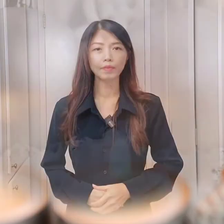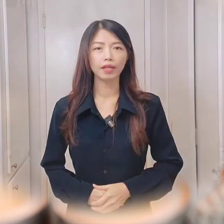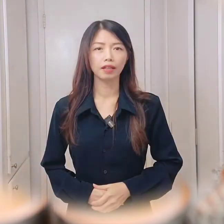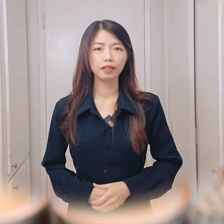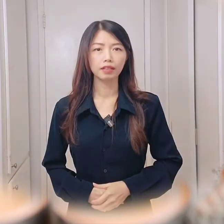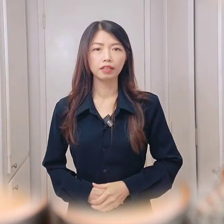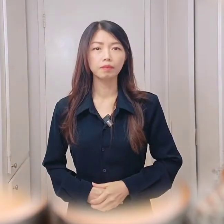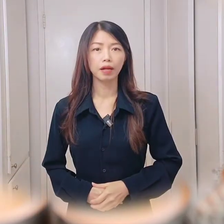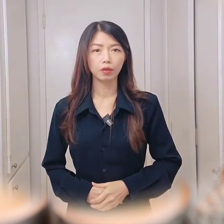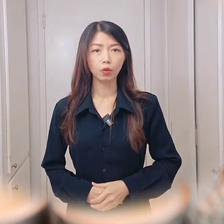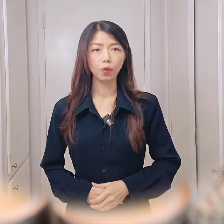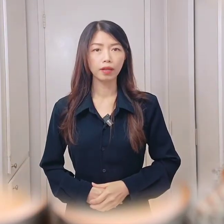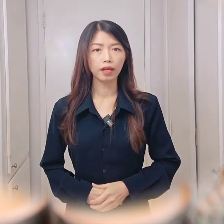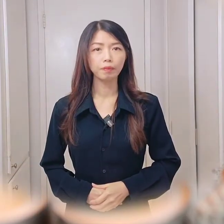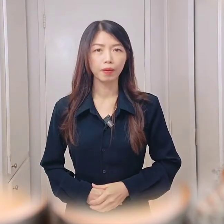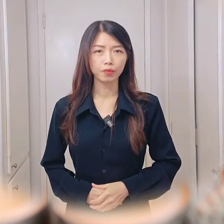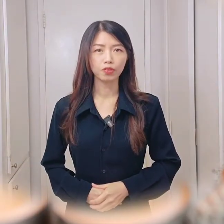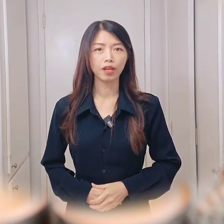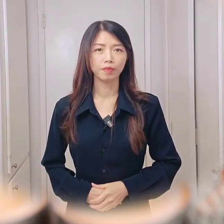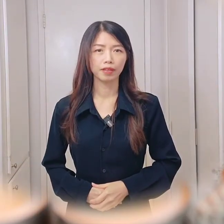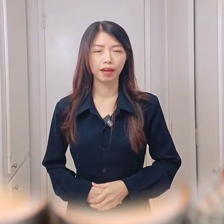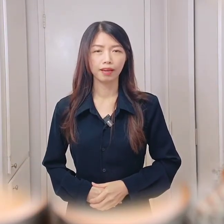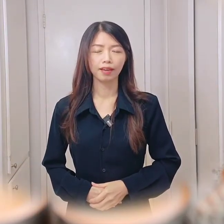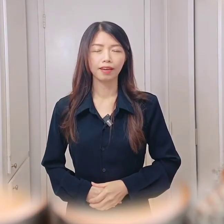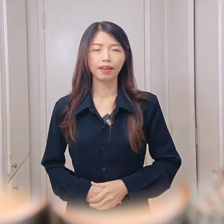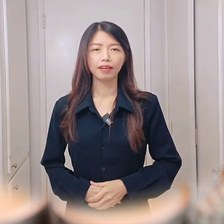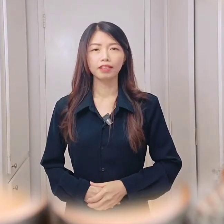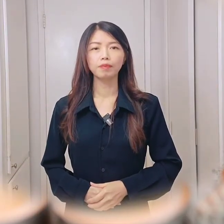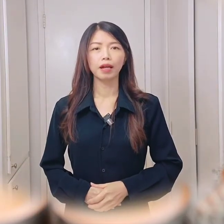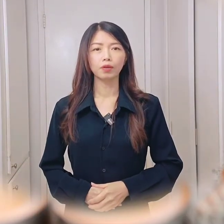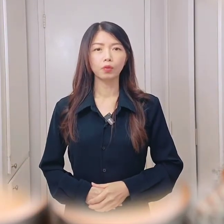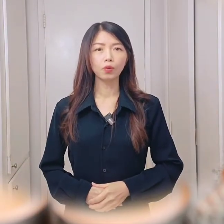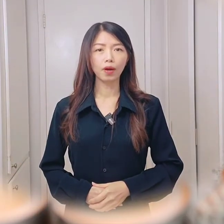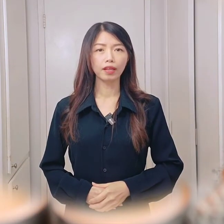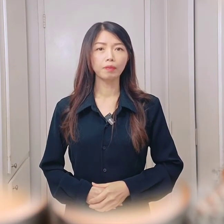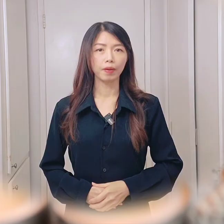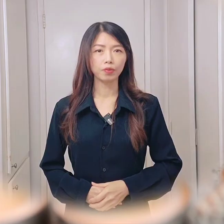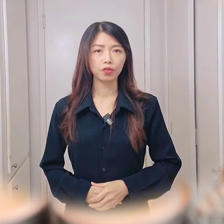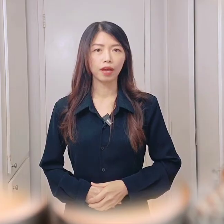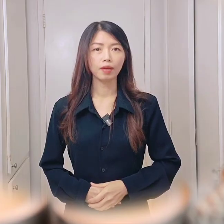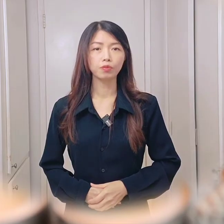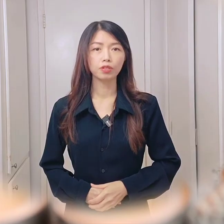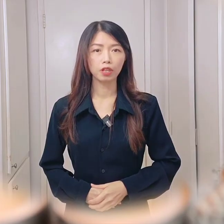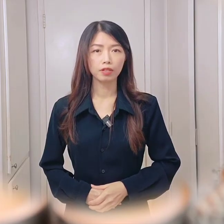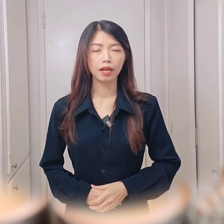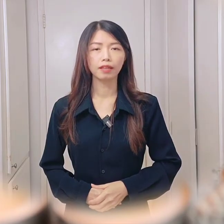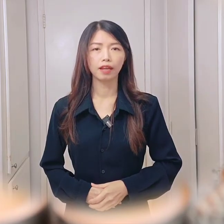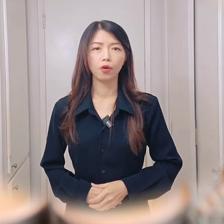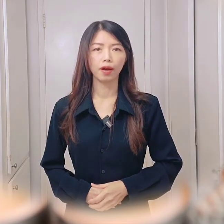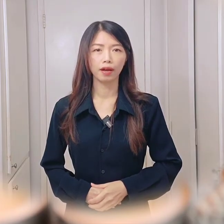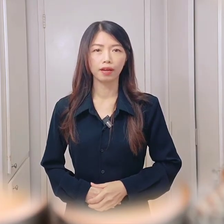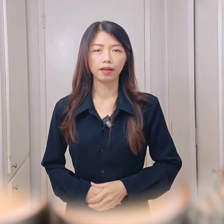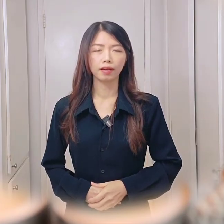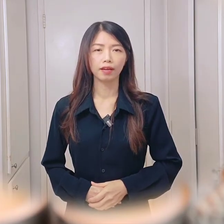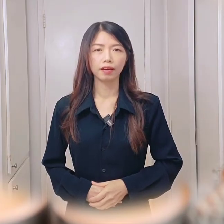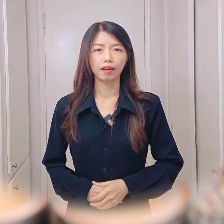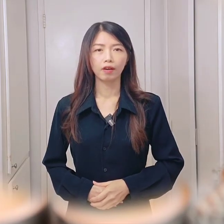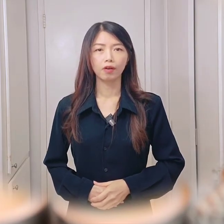네, 다음 찬양은 그 맑고 환한 밤중에입니다. 그 맑고 환한 밤중에 무천사